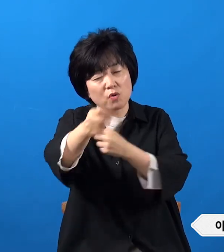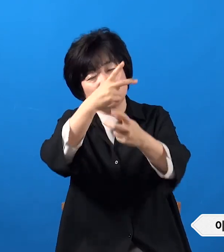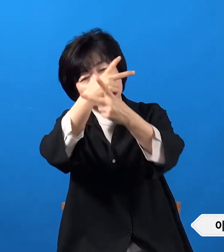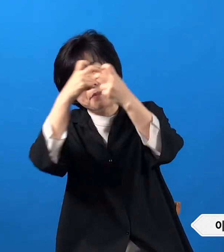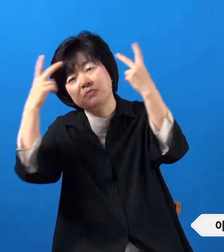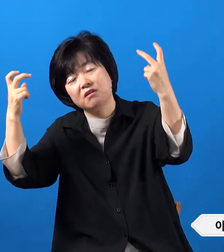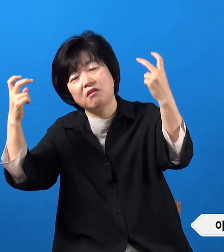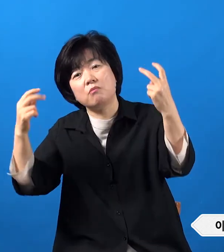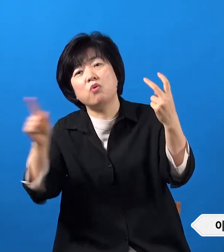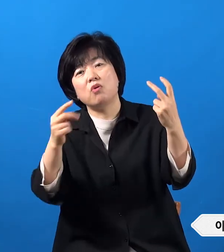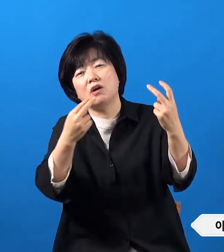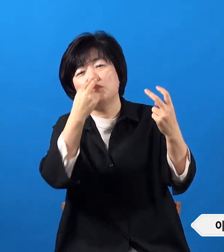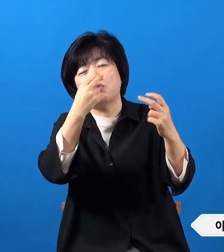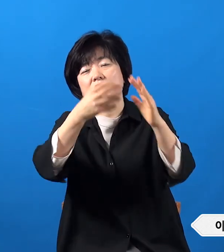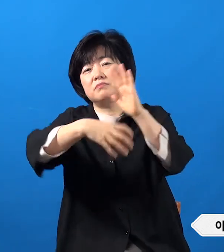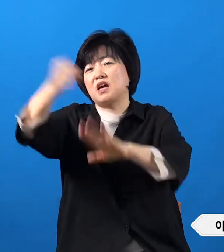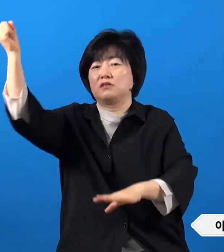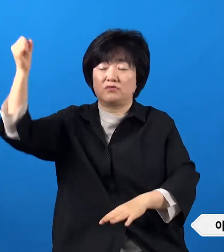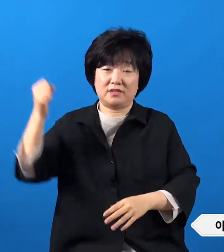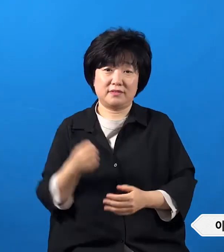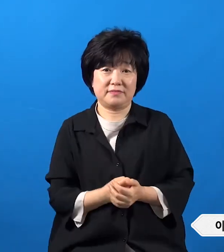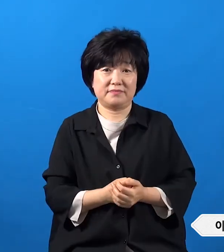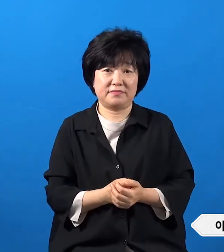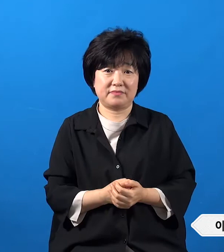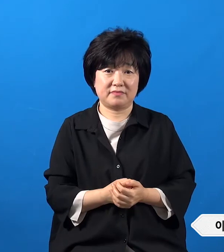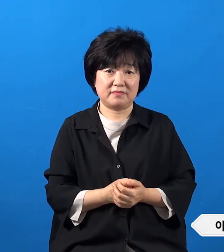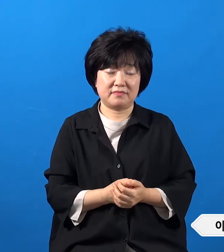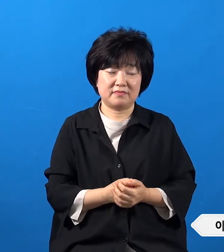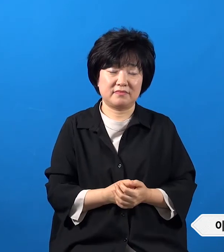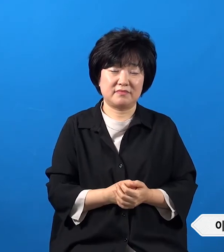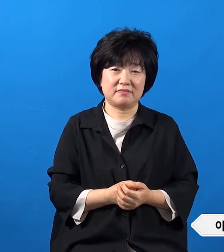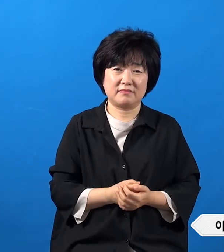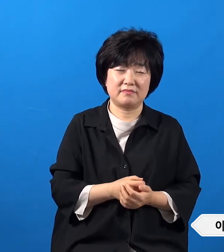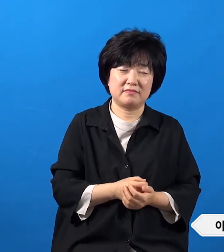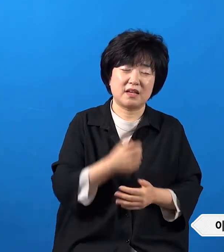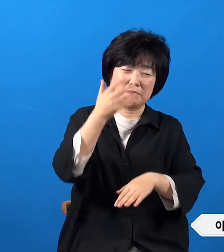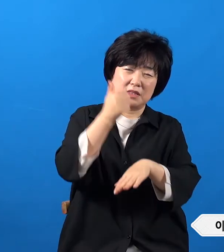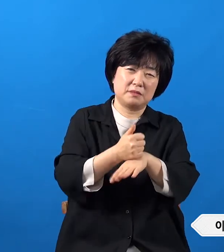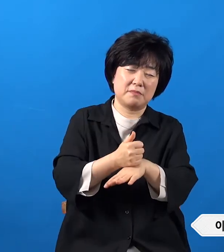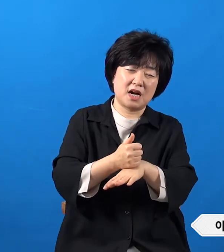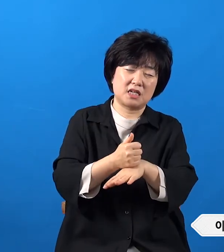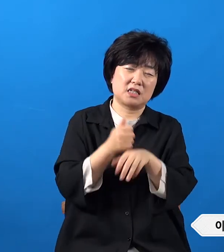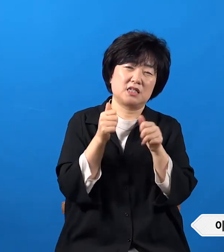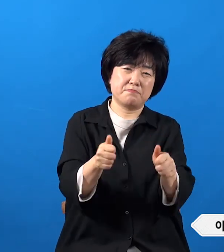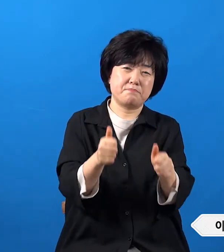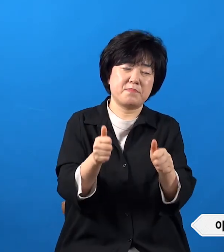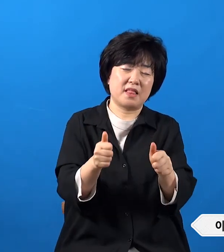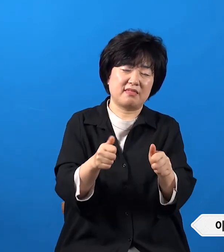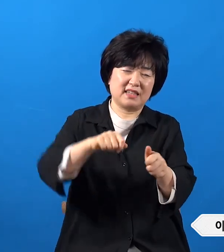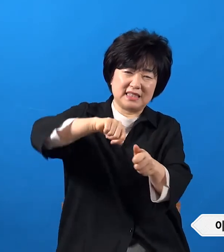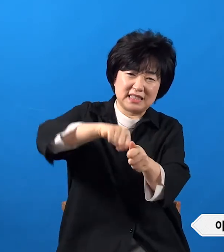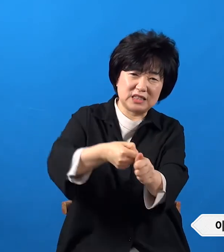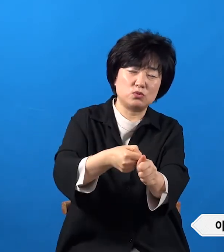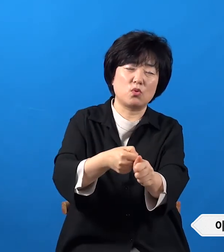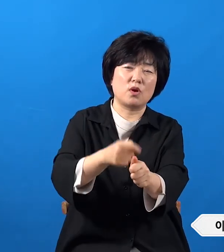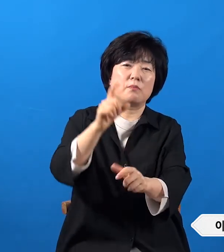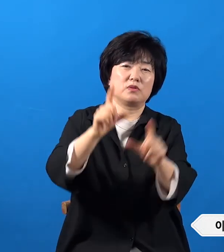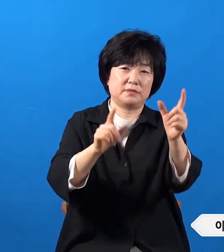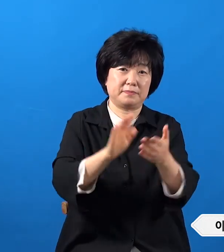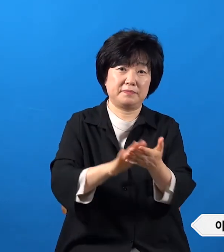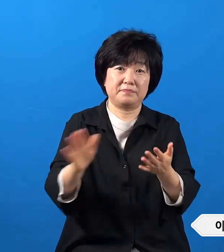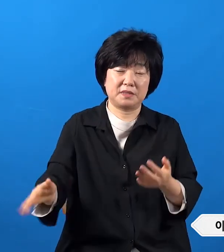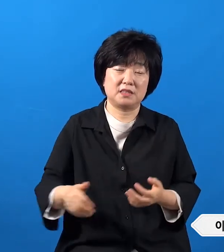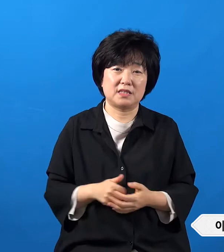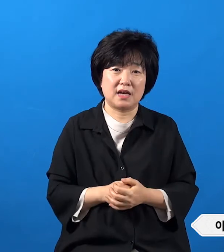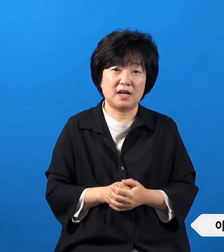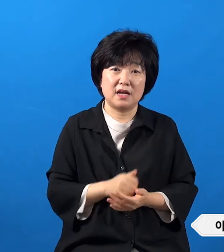될 수가 있어요. 하나님의 진노의 마지막 모습이에요. 저는 우리 가운데 이런 사람이 없기를 기도합니다.